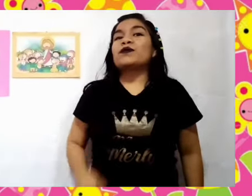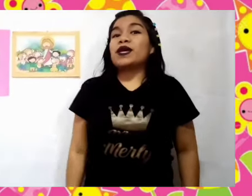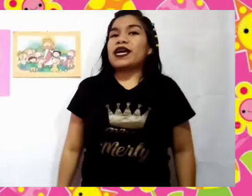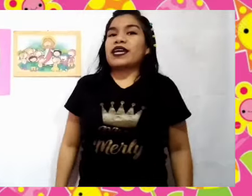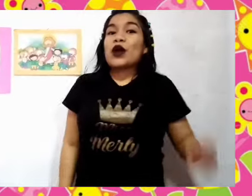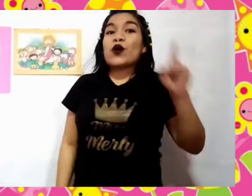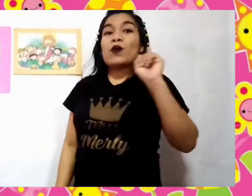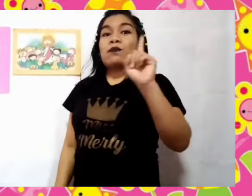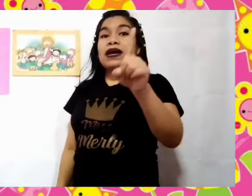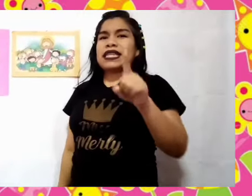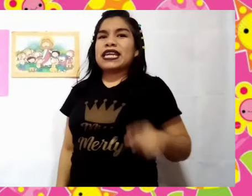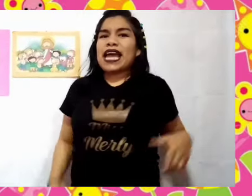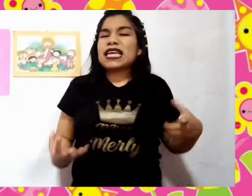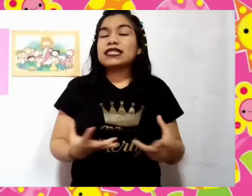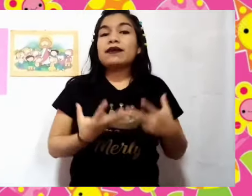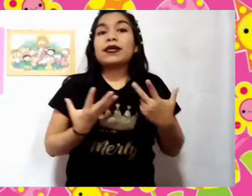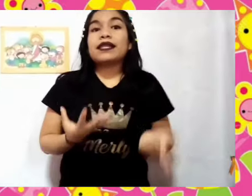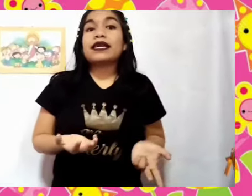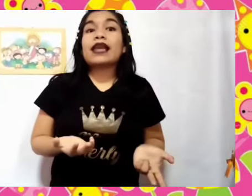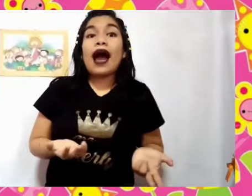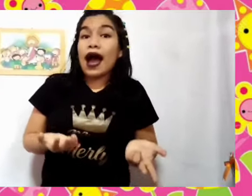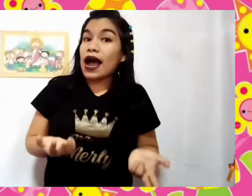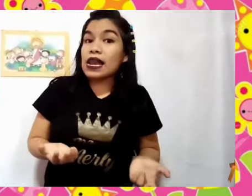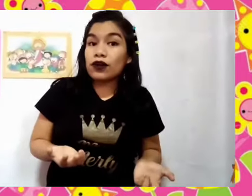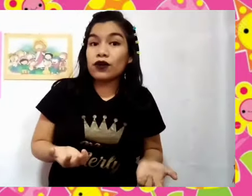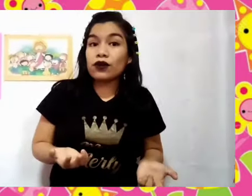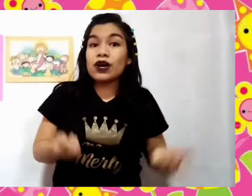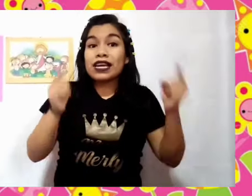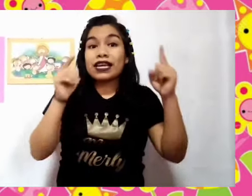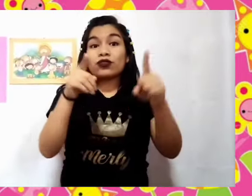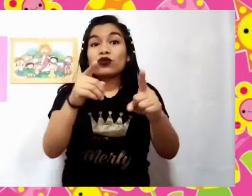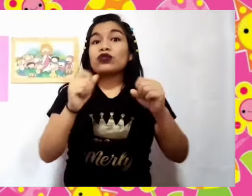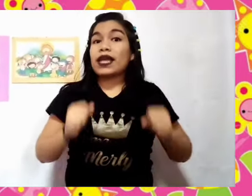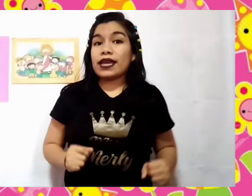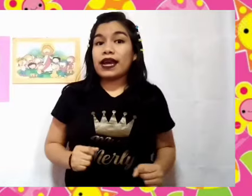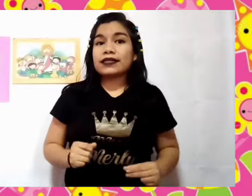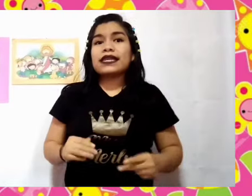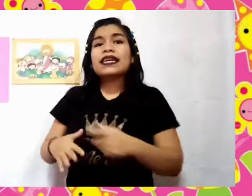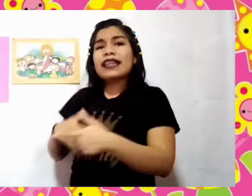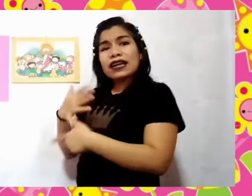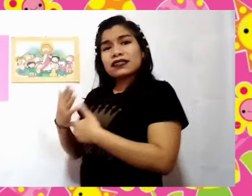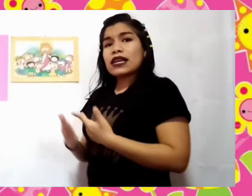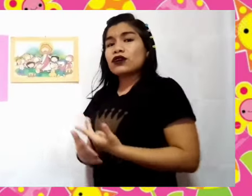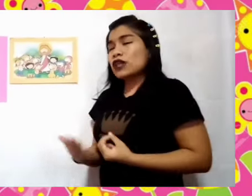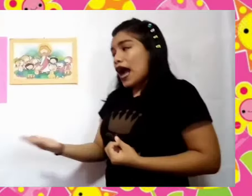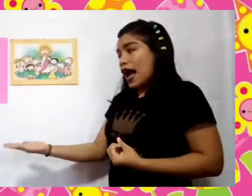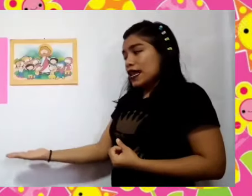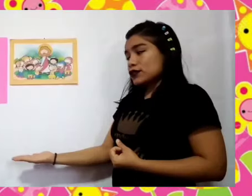Muy bien, compartir es dividir algo que tú tengas y dárselos a